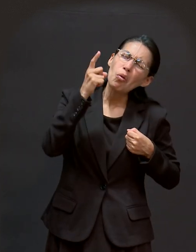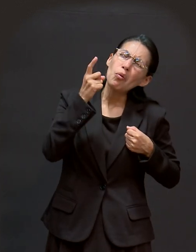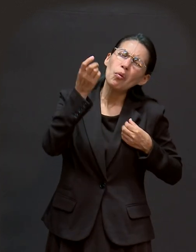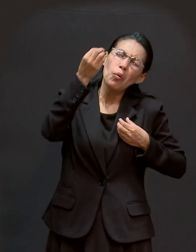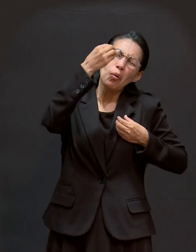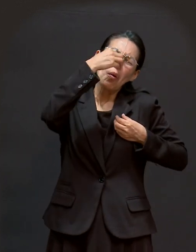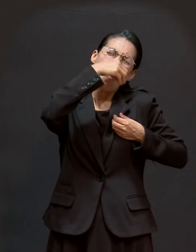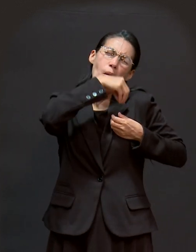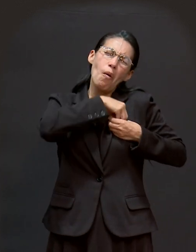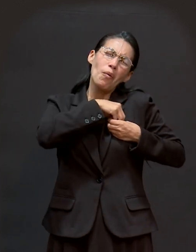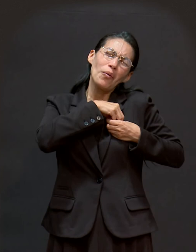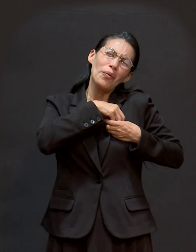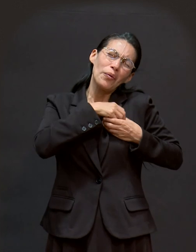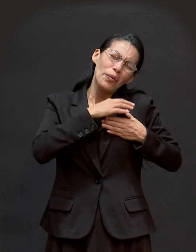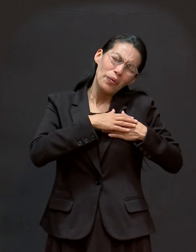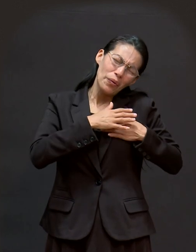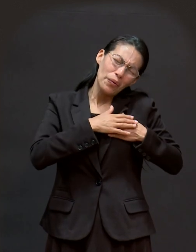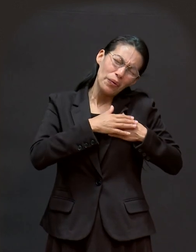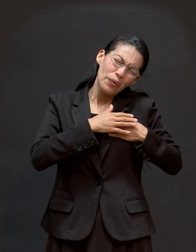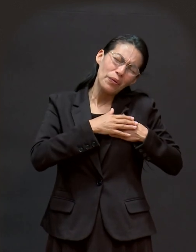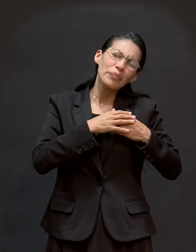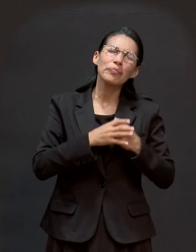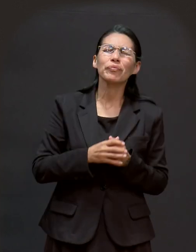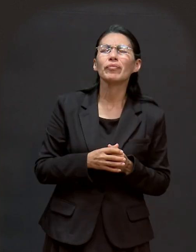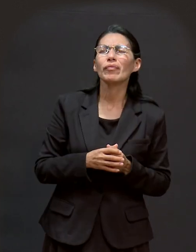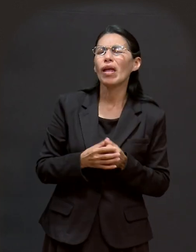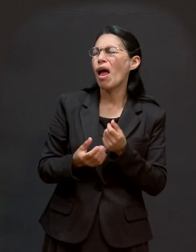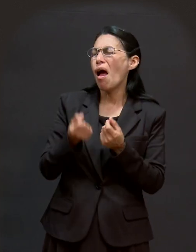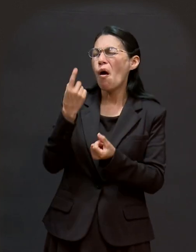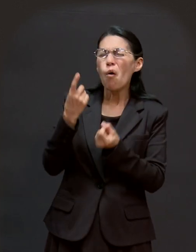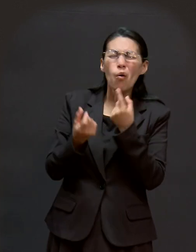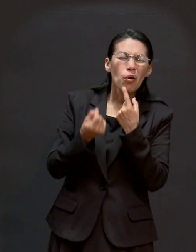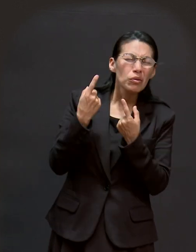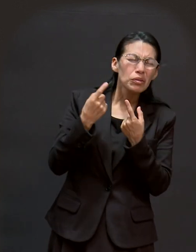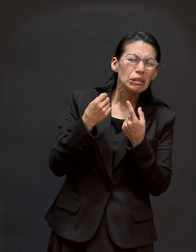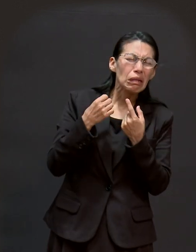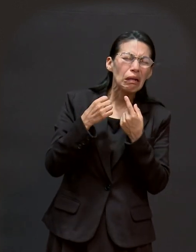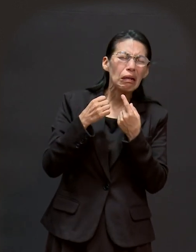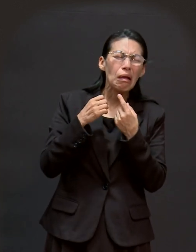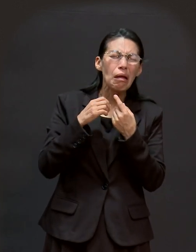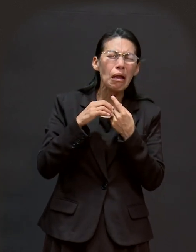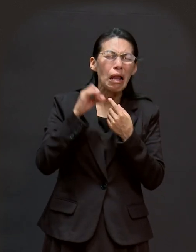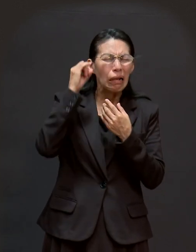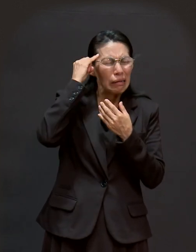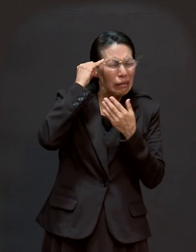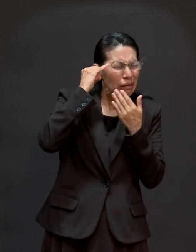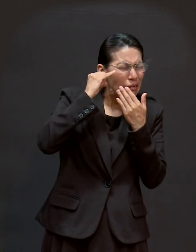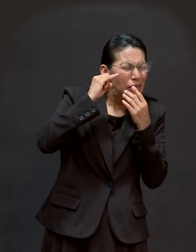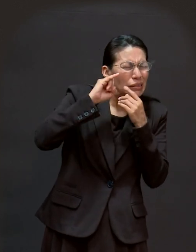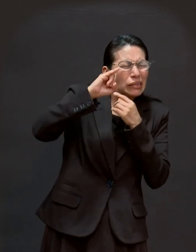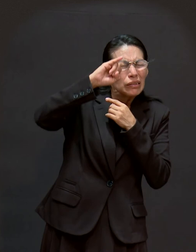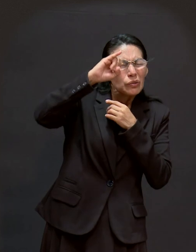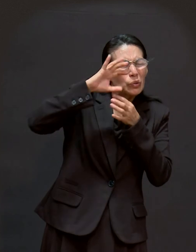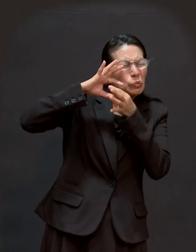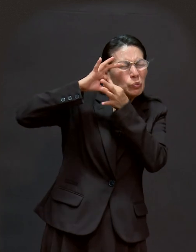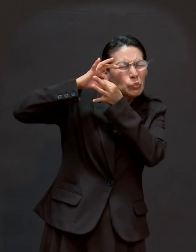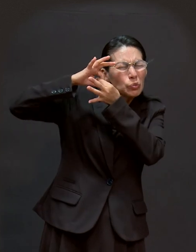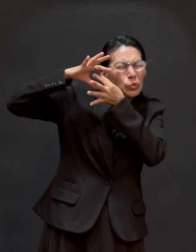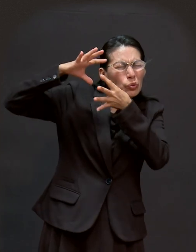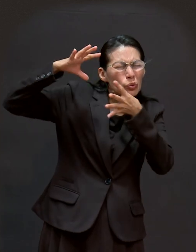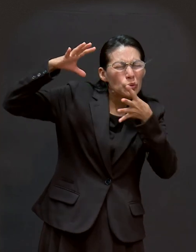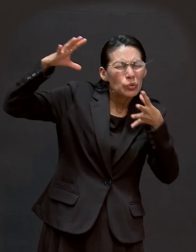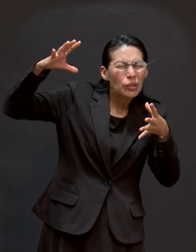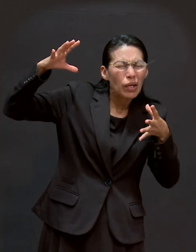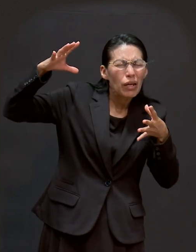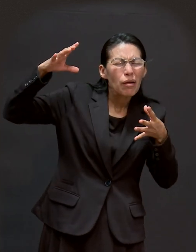seas quien lo llene señor si sienten que han ido muy lejos de ti que no hay perdón para ellos señor que puedan escuchar